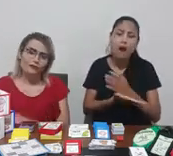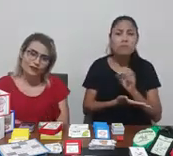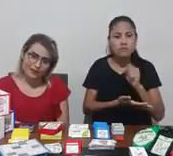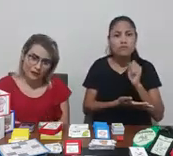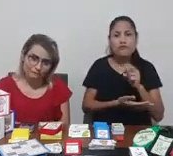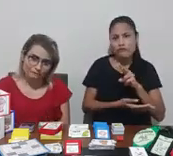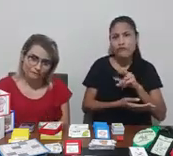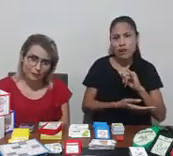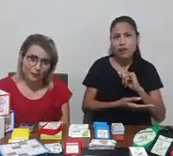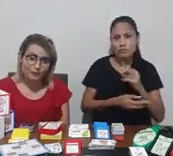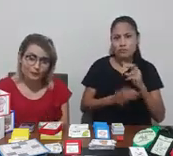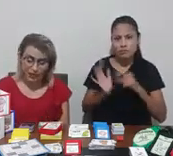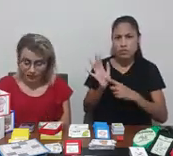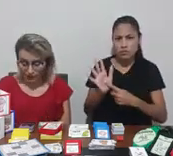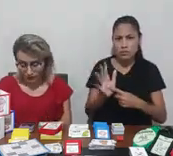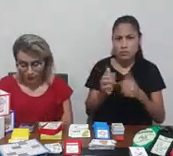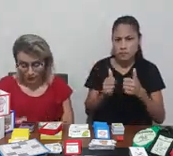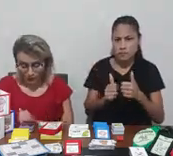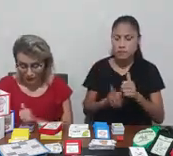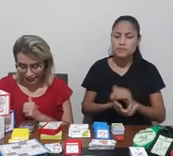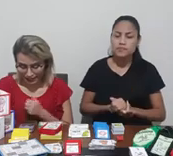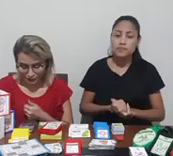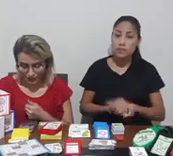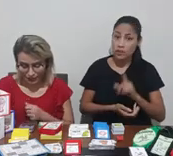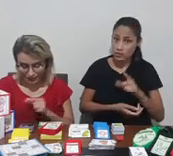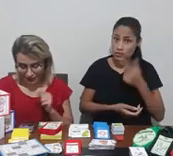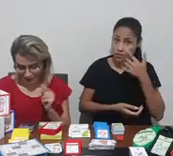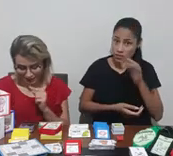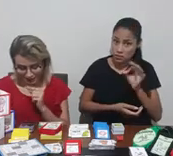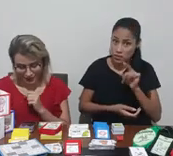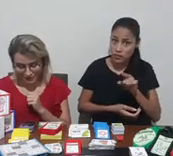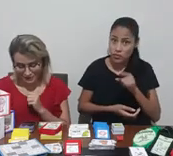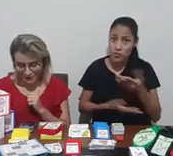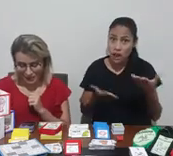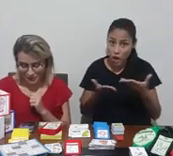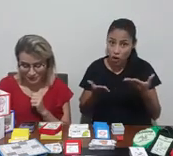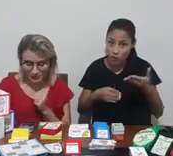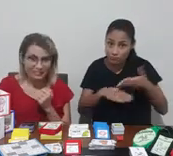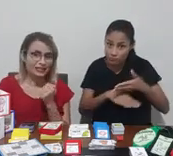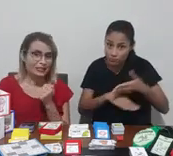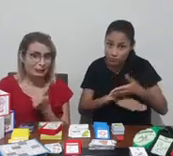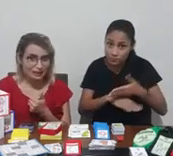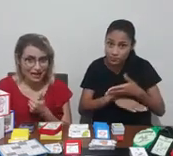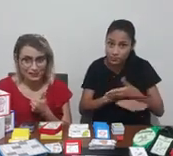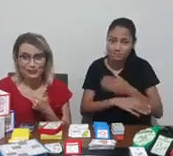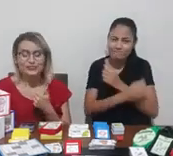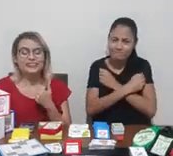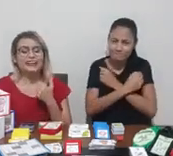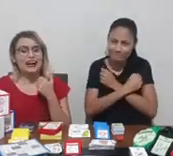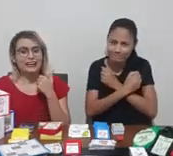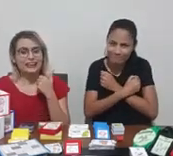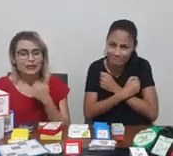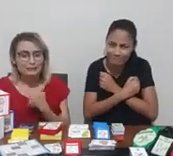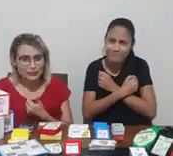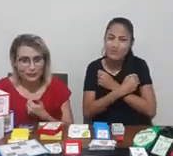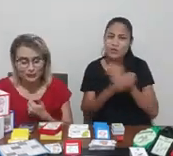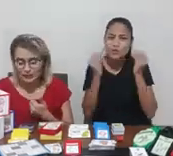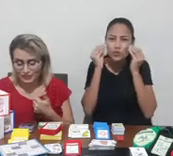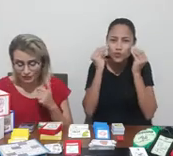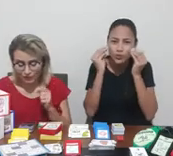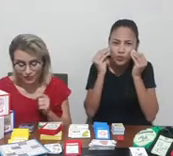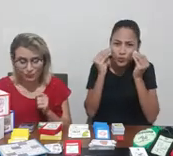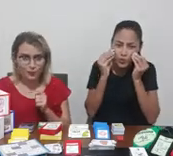vai conversar, tá bom? Então, fique ligadinho, você que está entrando aí, a gente manda aquele abraço, aquele